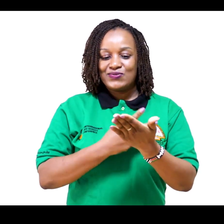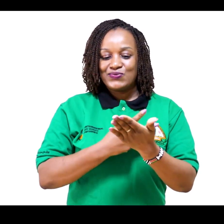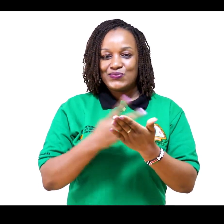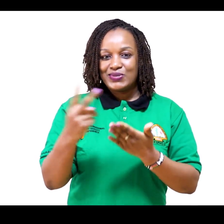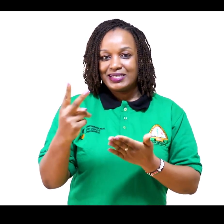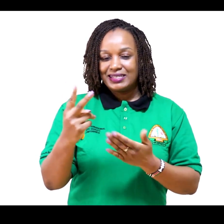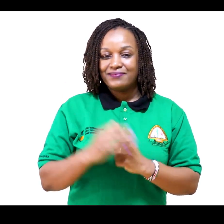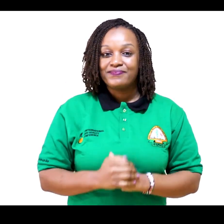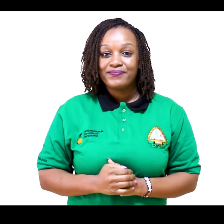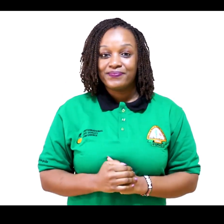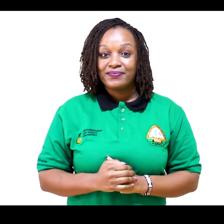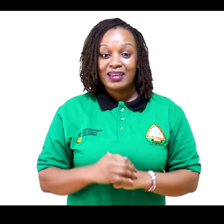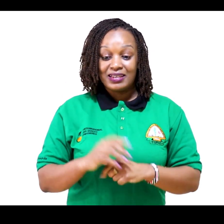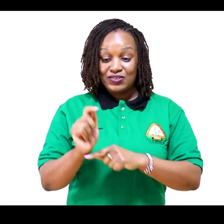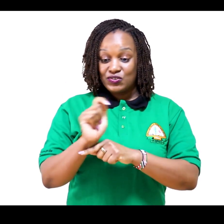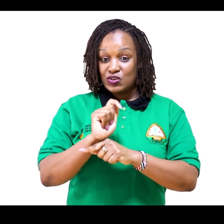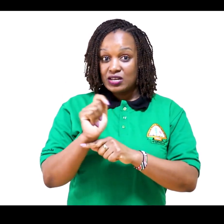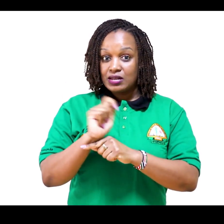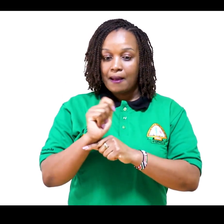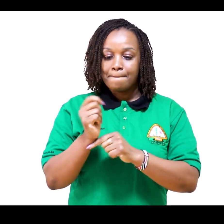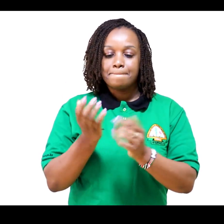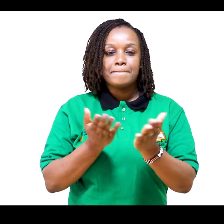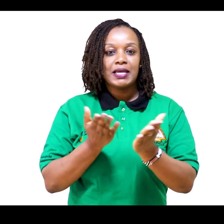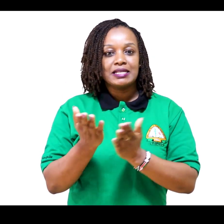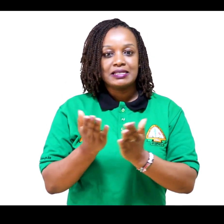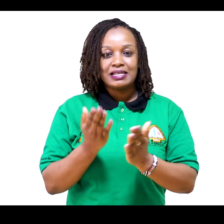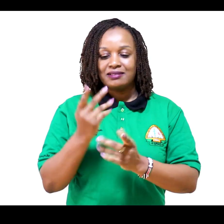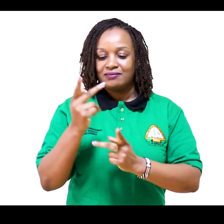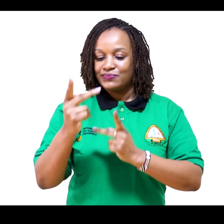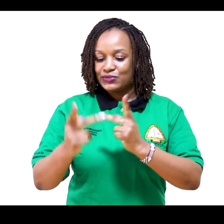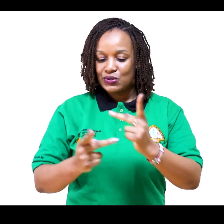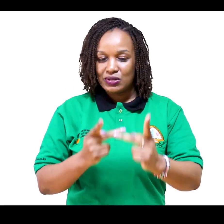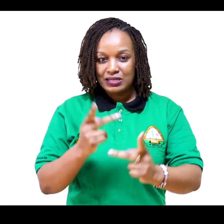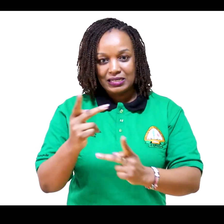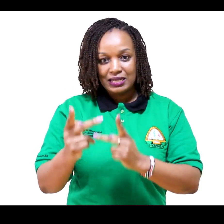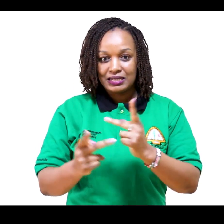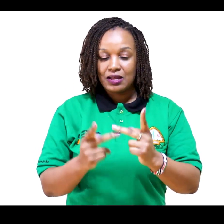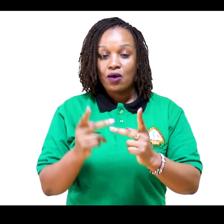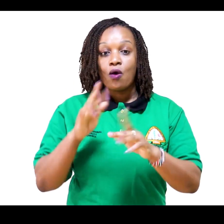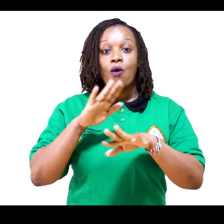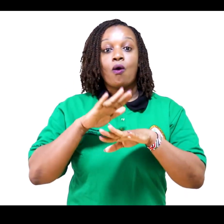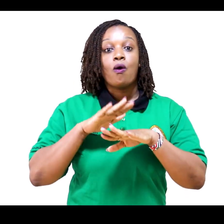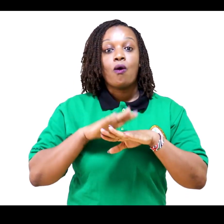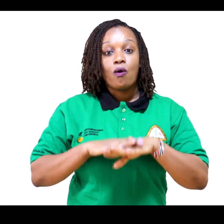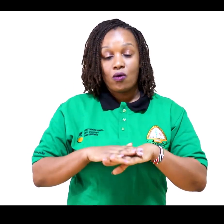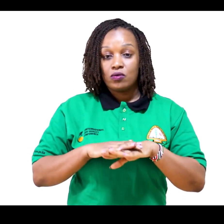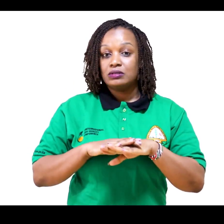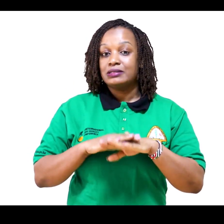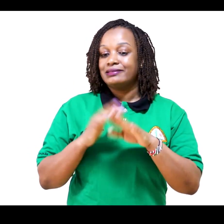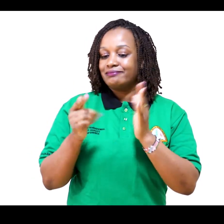ya wiki 2. Kwa mafunzo kuhusu mtiririko wa michakato wa biashara katika mfumo